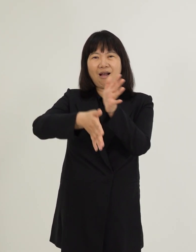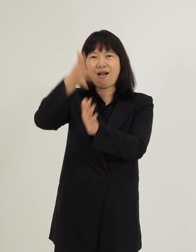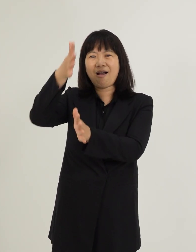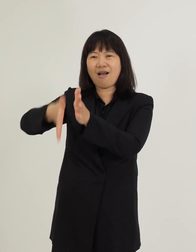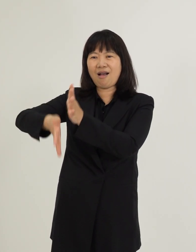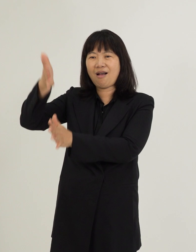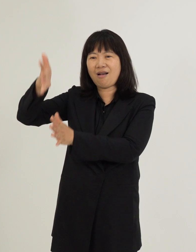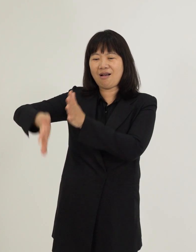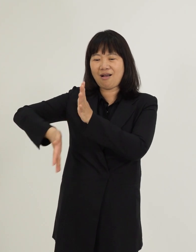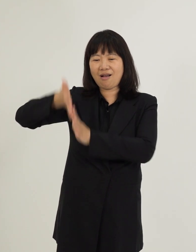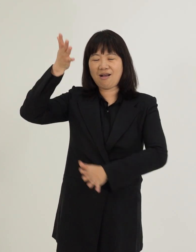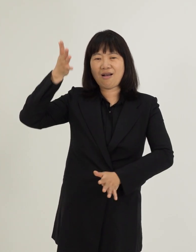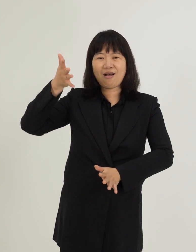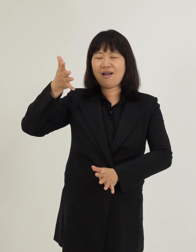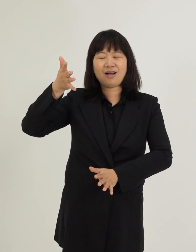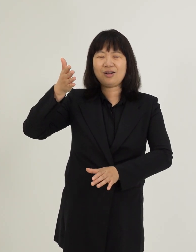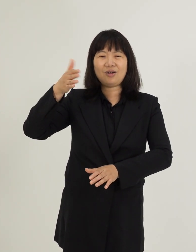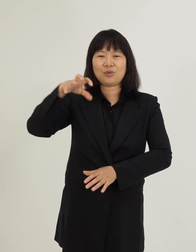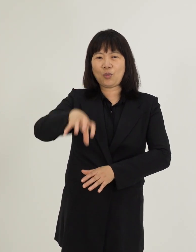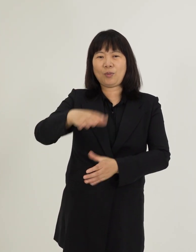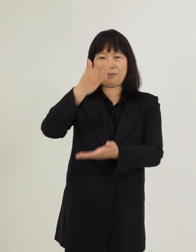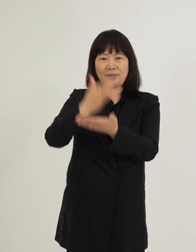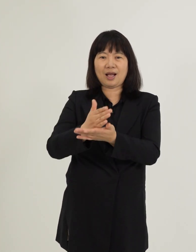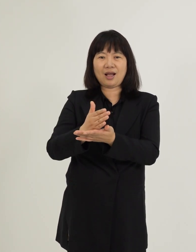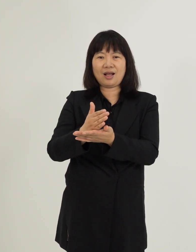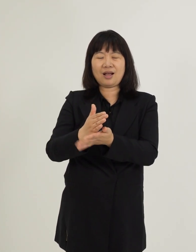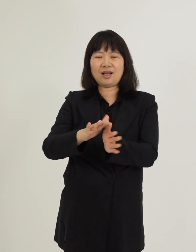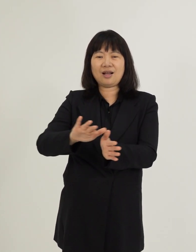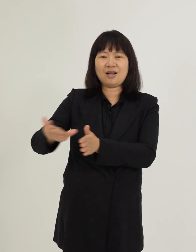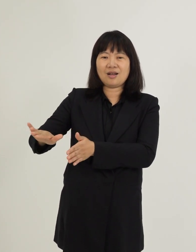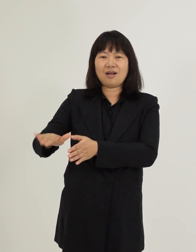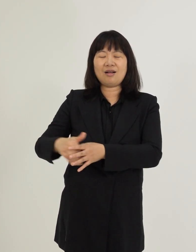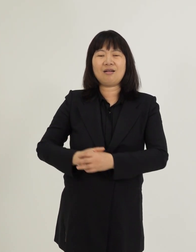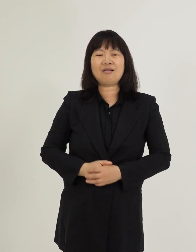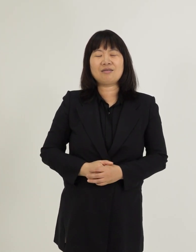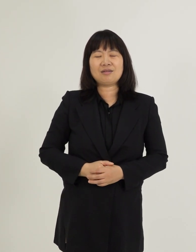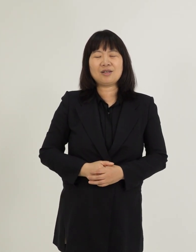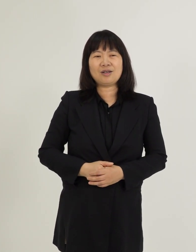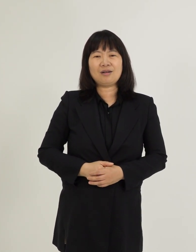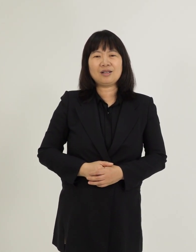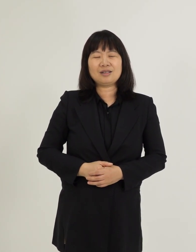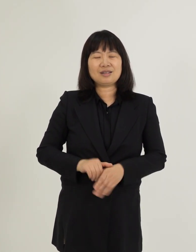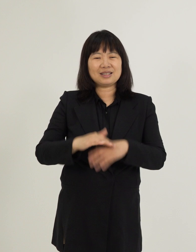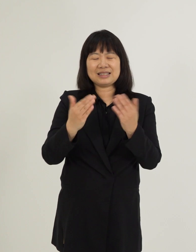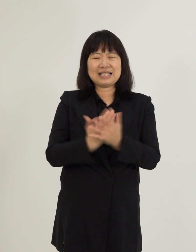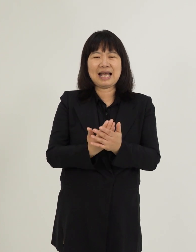우죽순처럼 서 있는 그런 도심 말고 누구도 피하고 꺼려하는